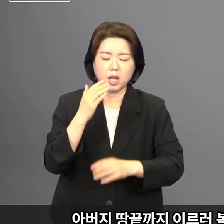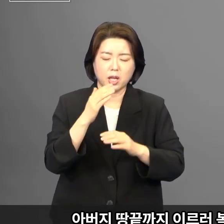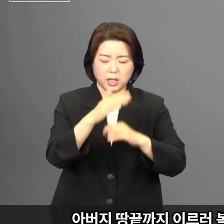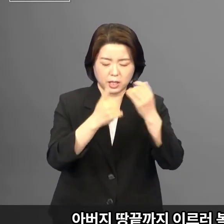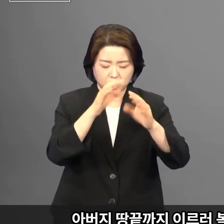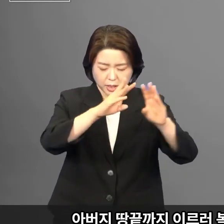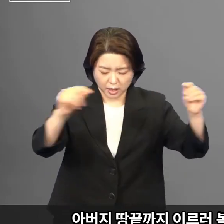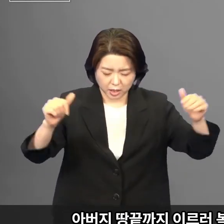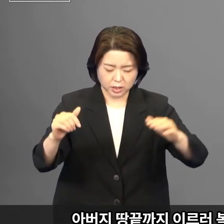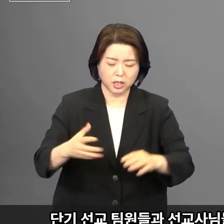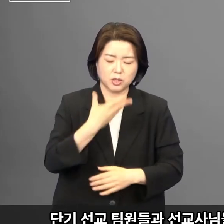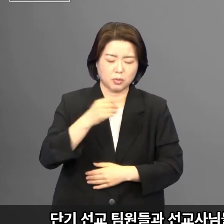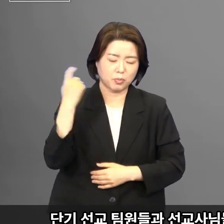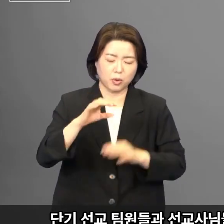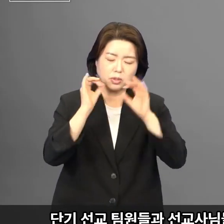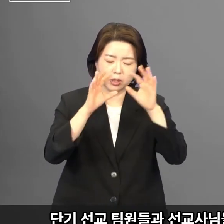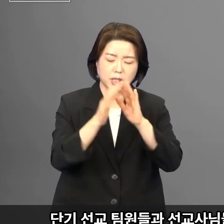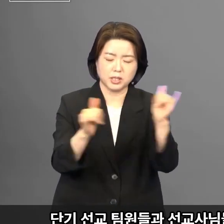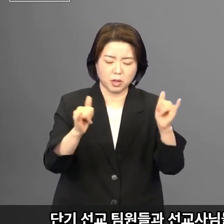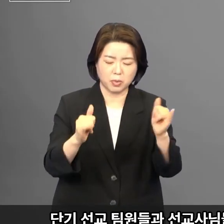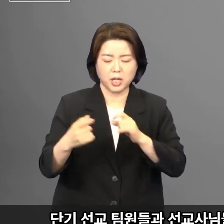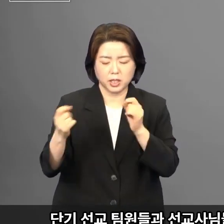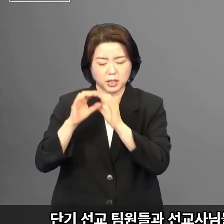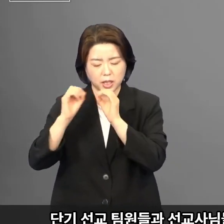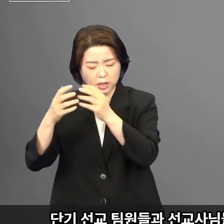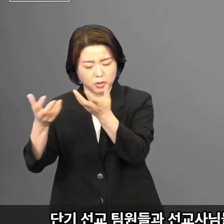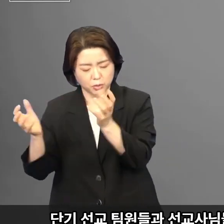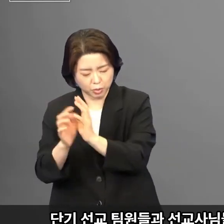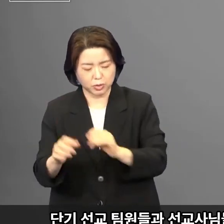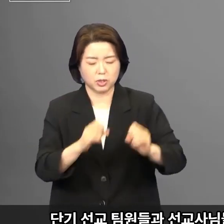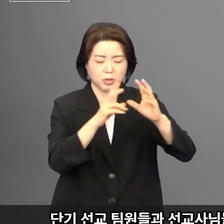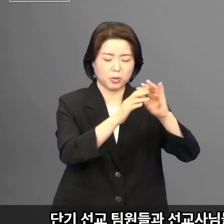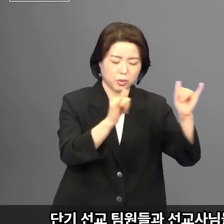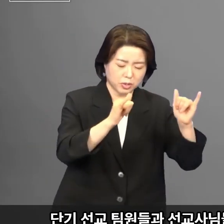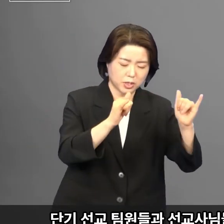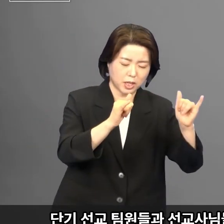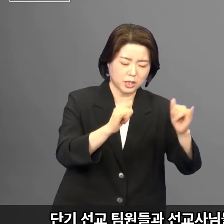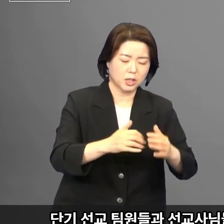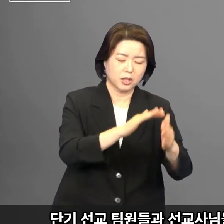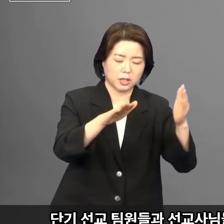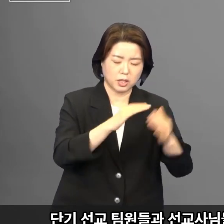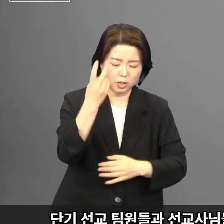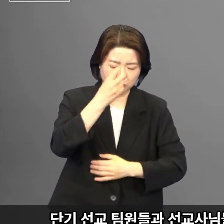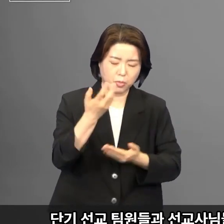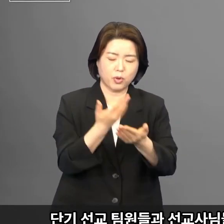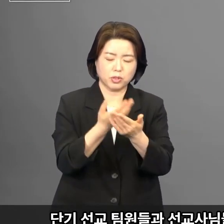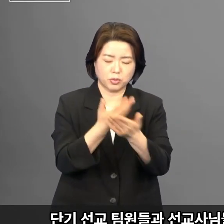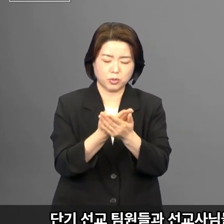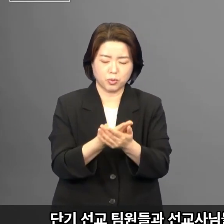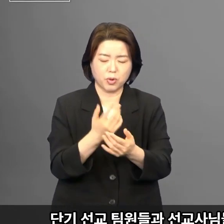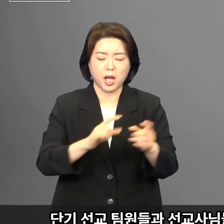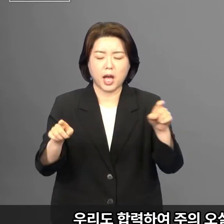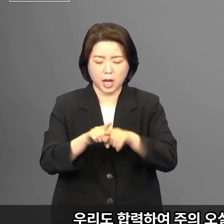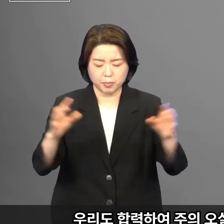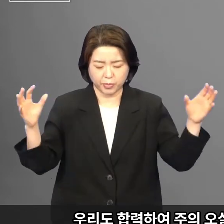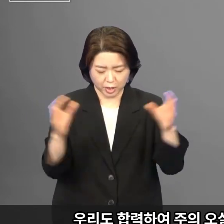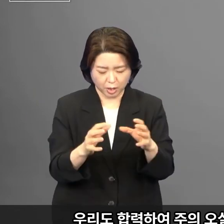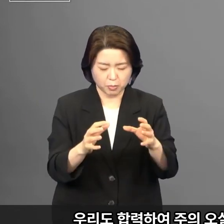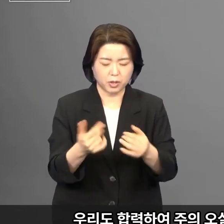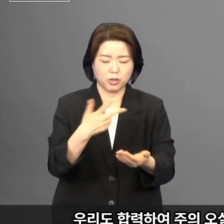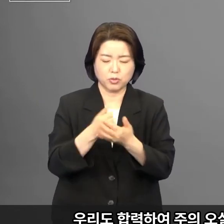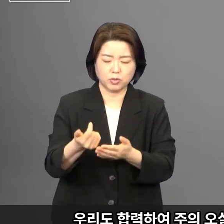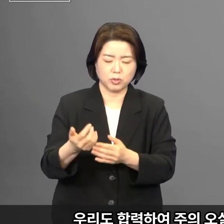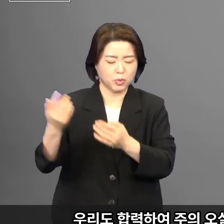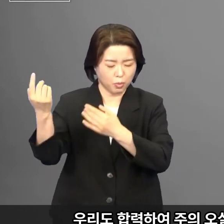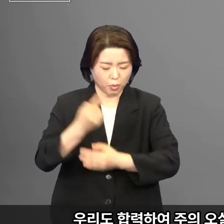이르러 복음을 증거하는 자들이 있습니다. 단기 선교 팀원들과 선교사들의 가정을 지켜보호해 주시고, 우리도 함께 합력하여 주여 시키를